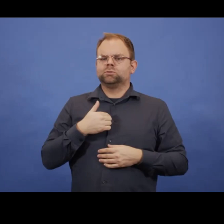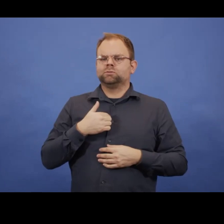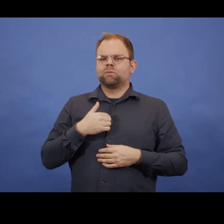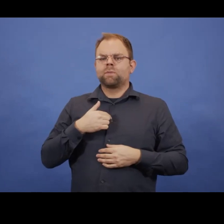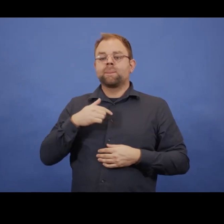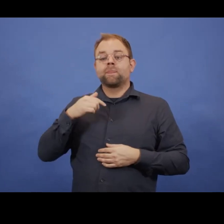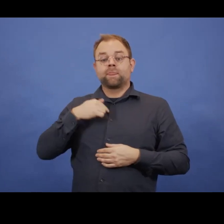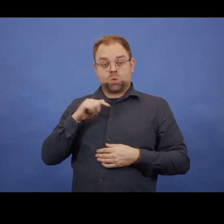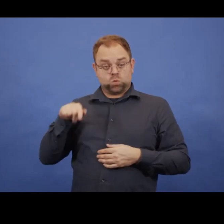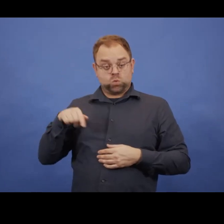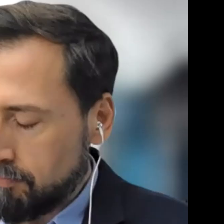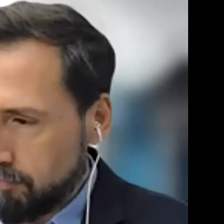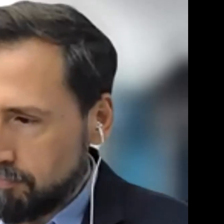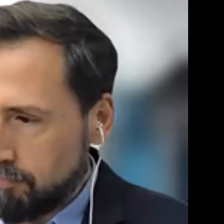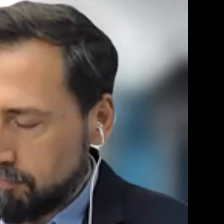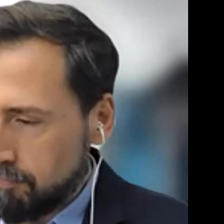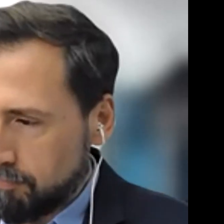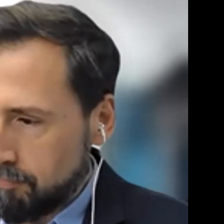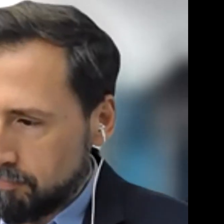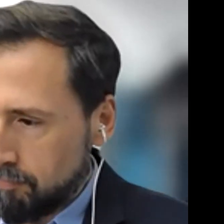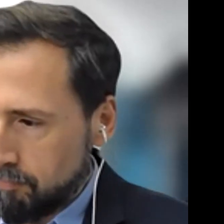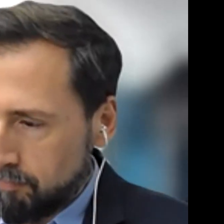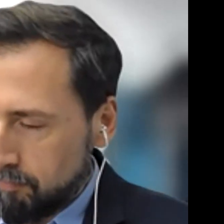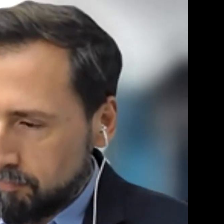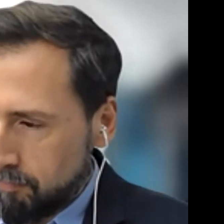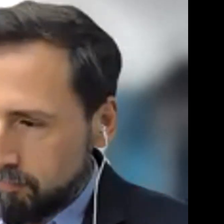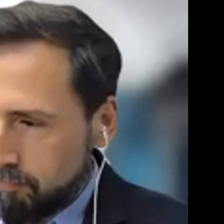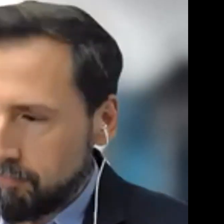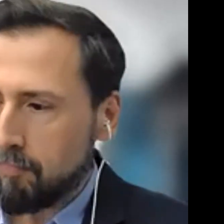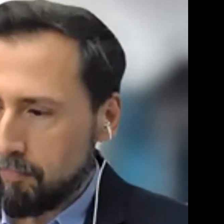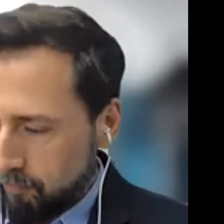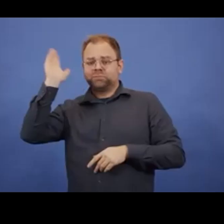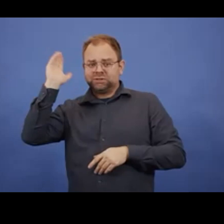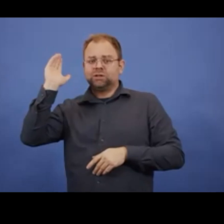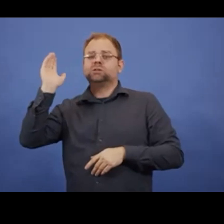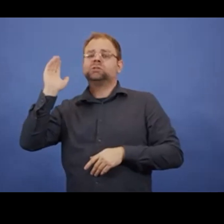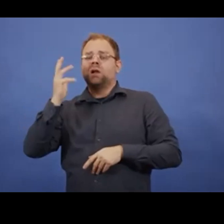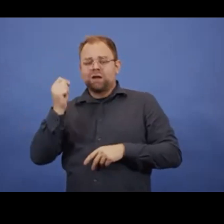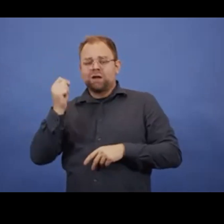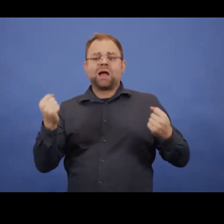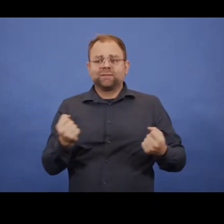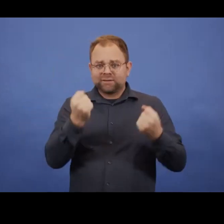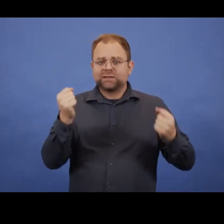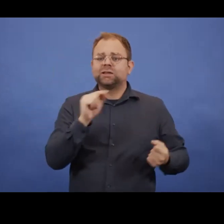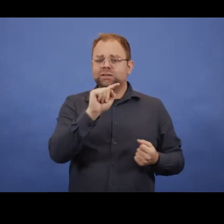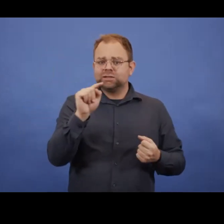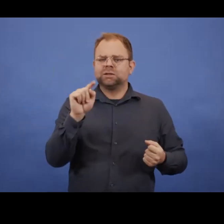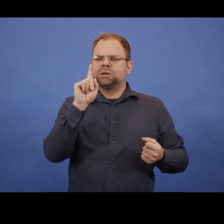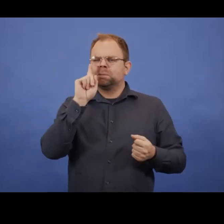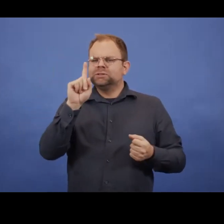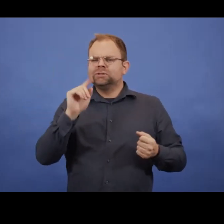nuestro material promocional y también conversar con personas diferentes y con profesionales diferentes de